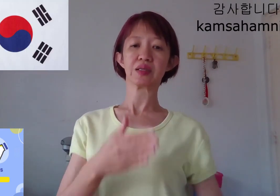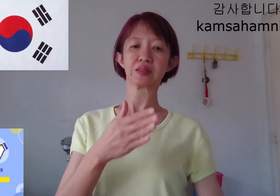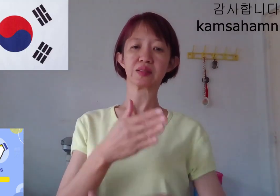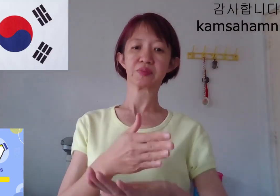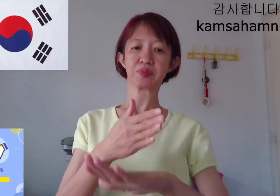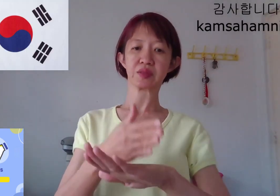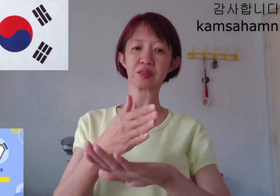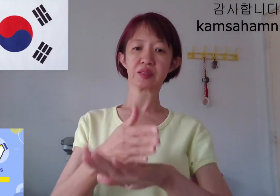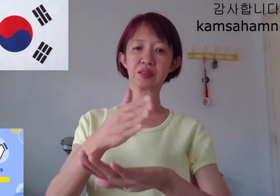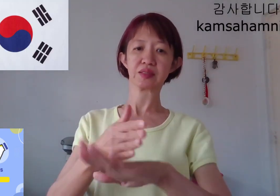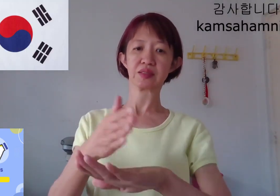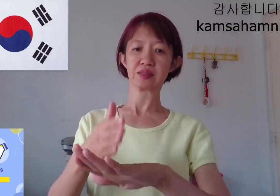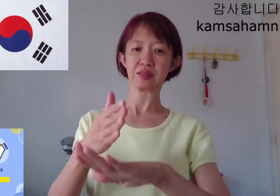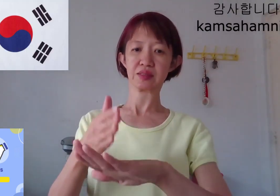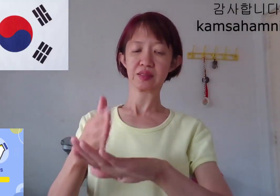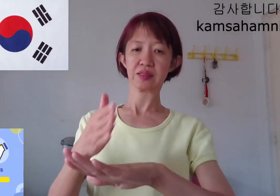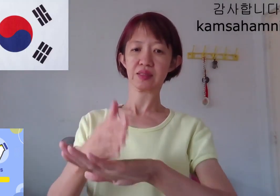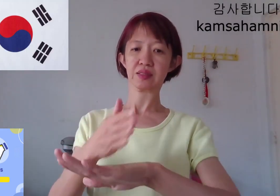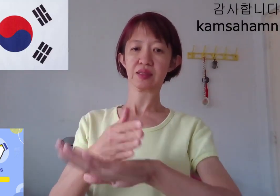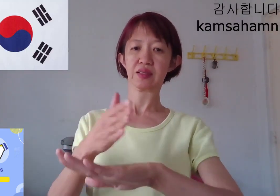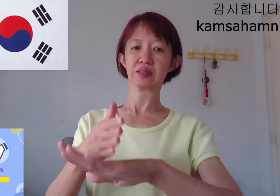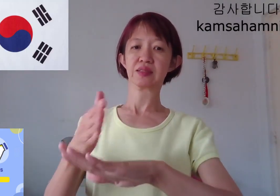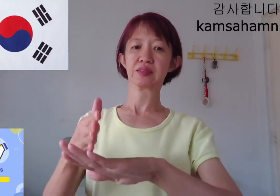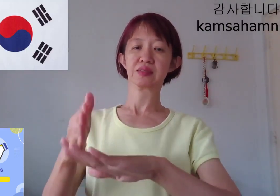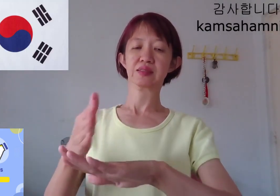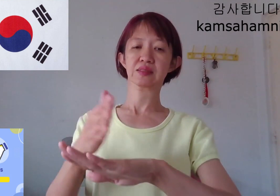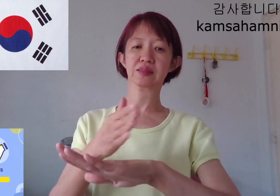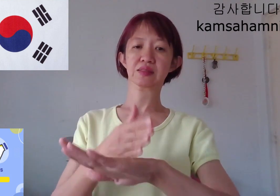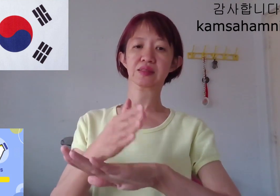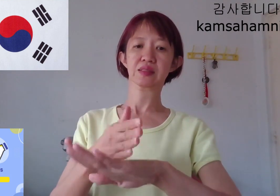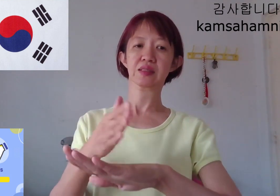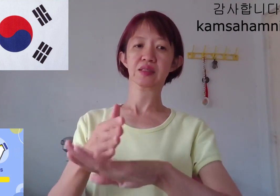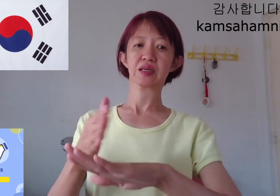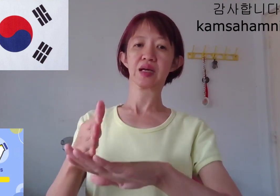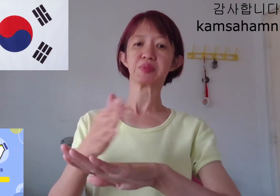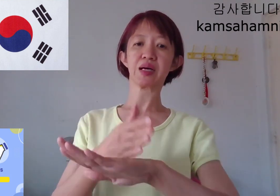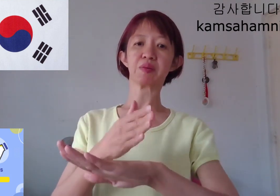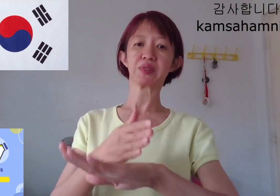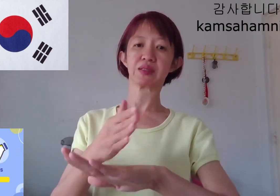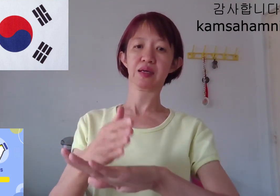Korean, it's like this. 감사합니다.